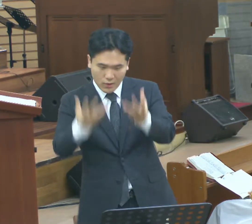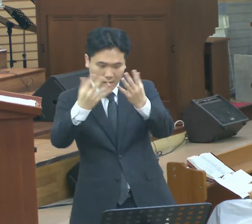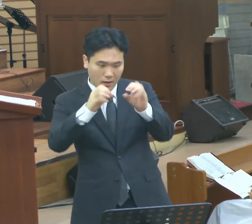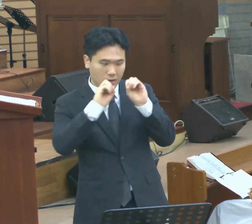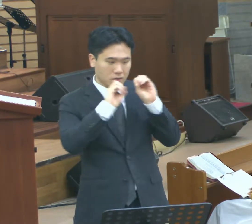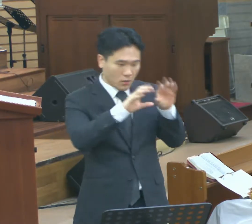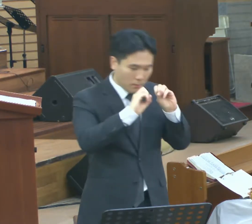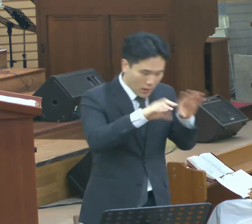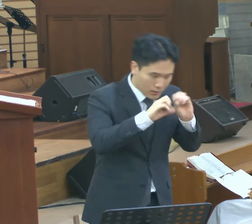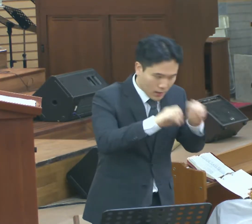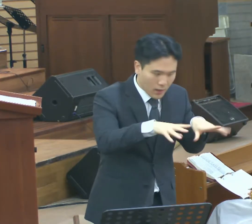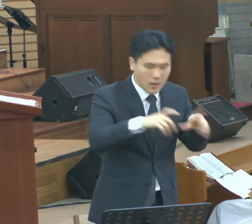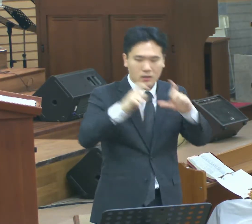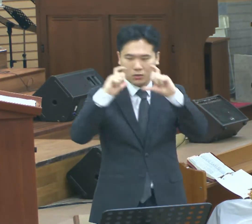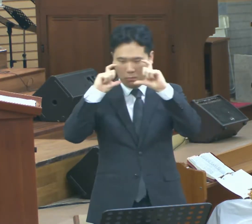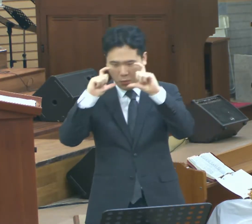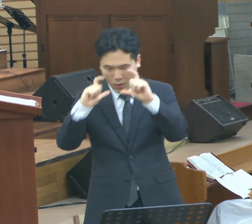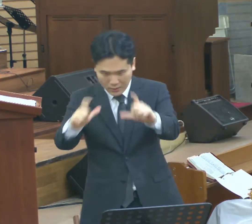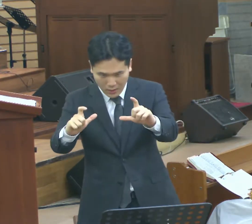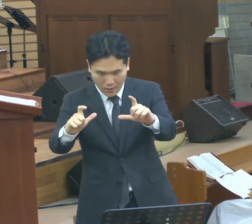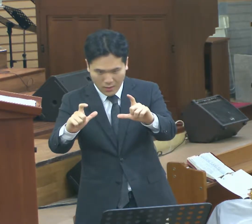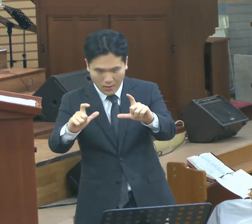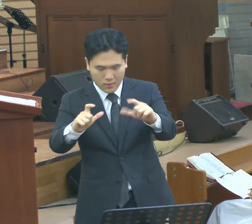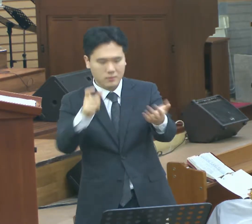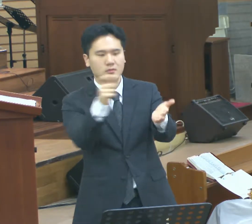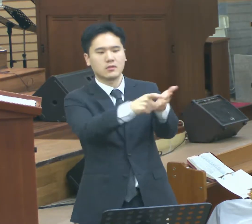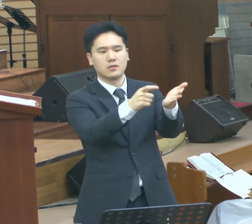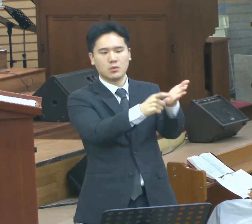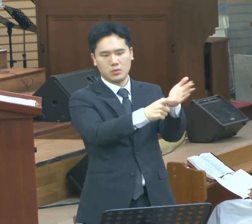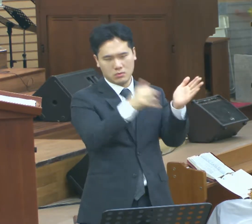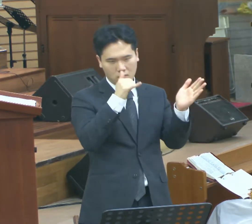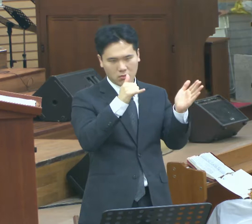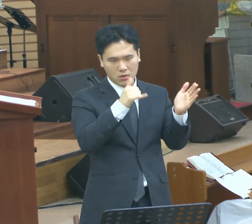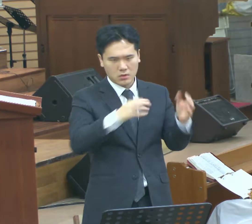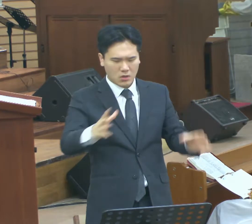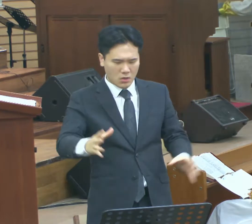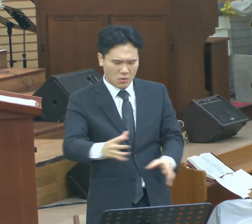선포하다. 그래서 찬양하자는 얘기를 7번을 해요.